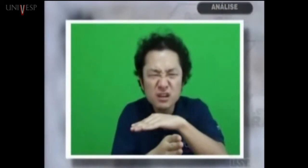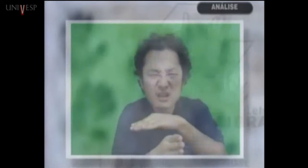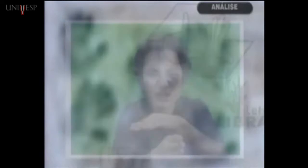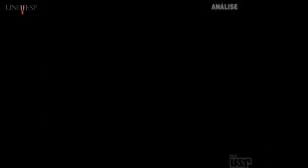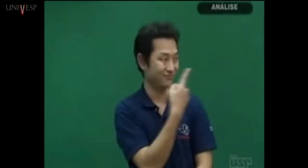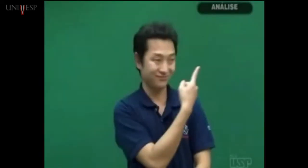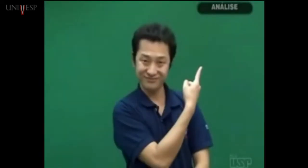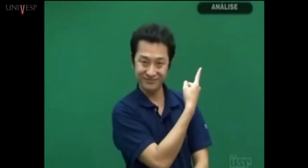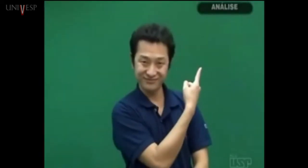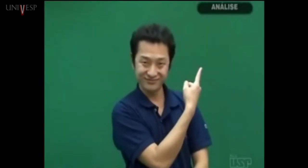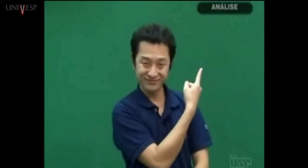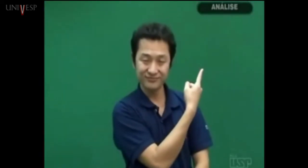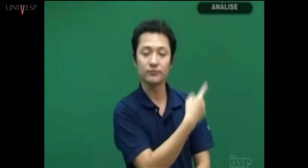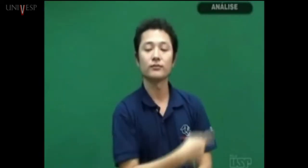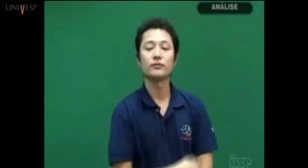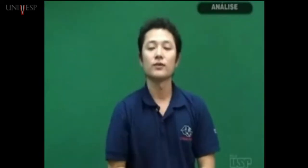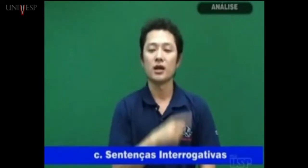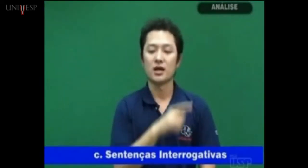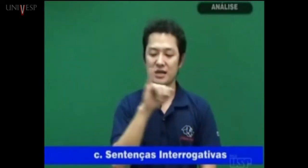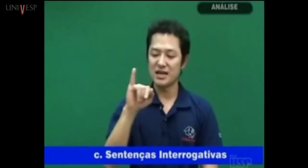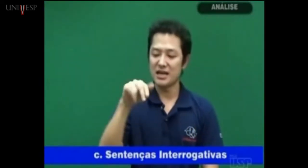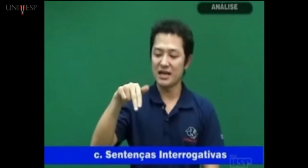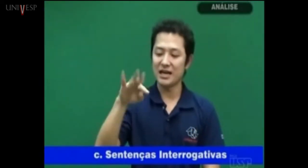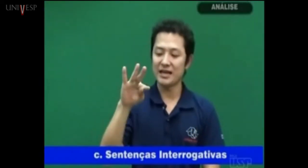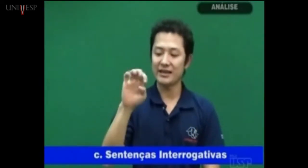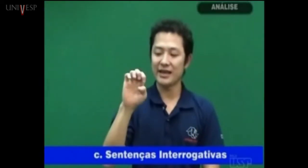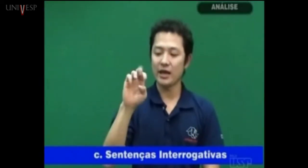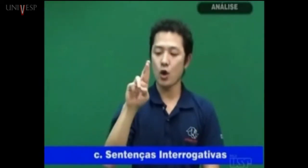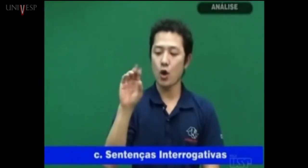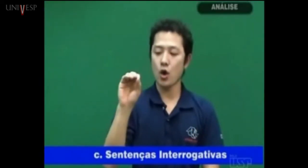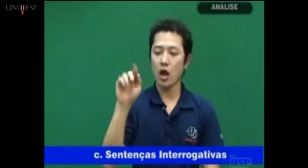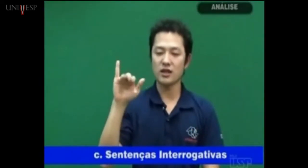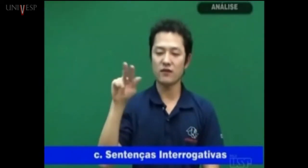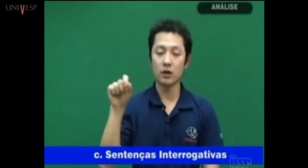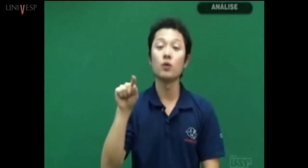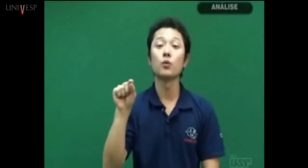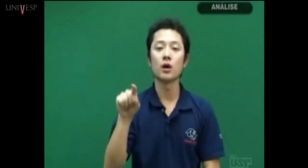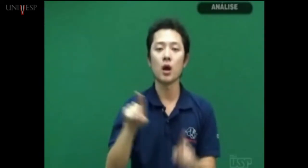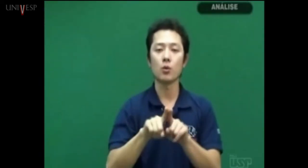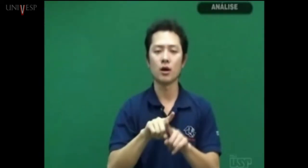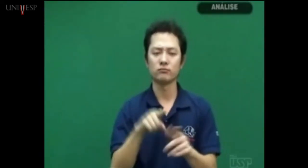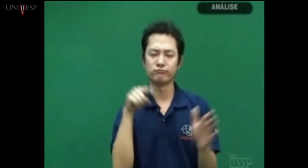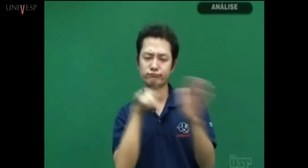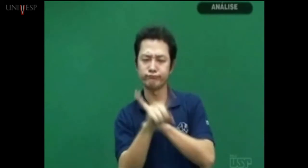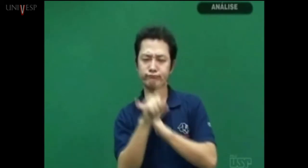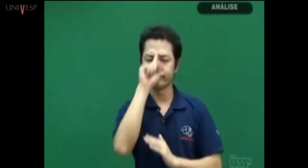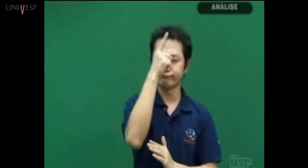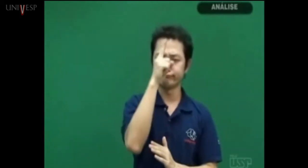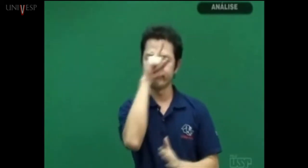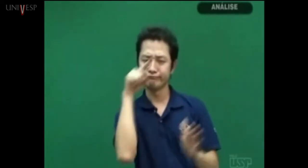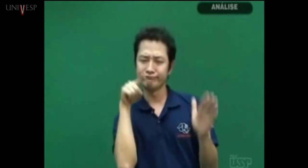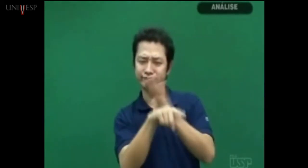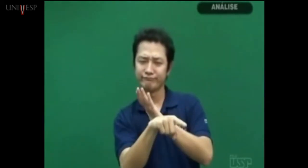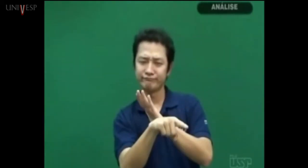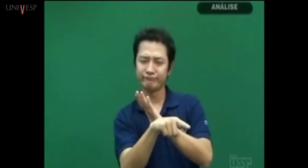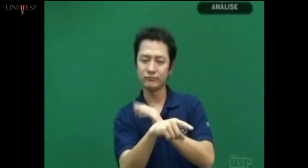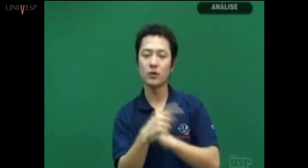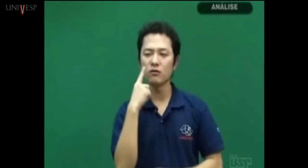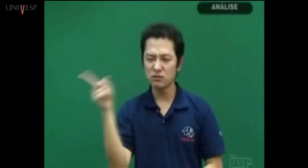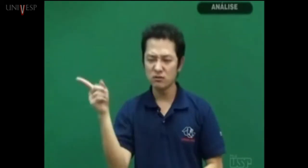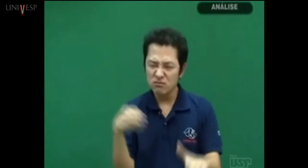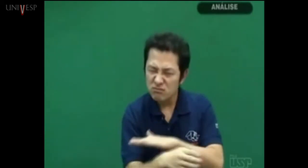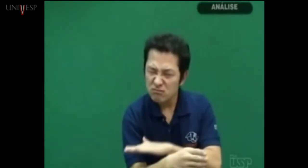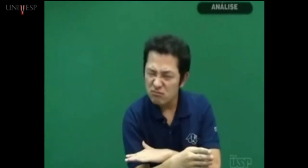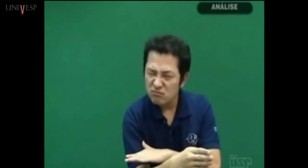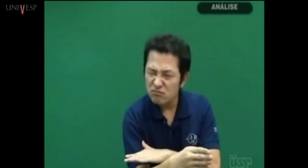Ele entrou? Viram a frase? Aquela é uma sentença interrogativa, que é uma pergunta, expressa uma